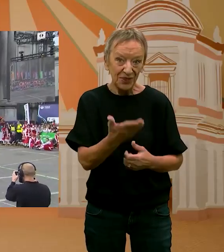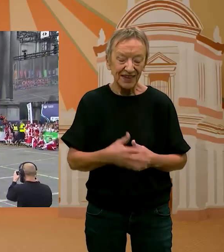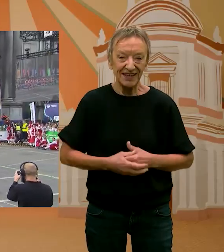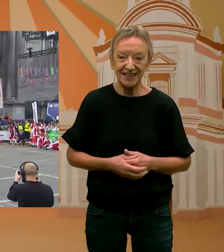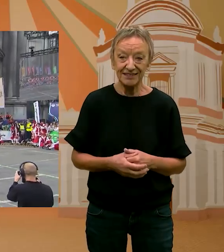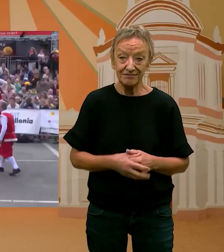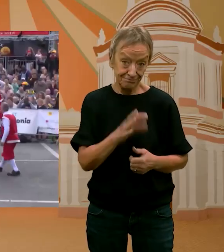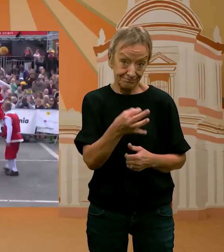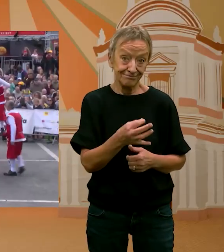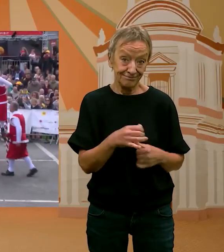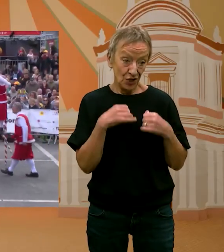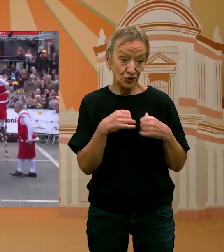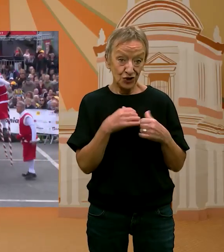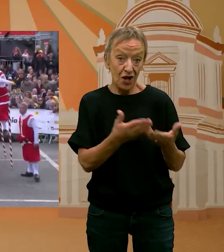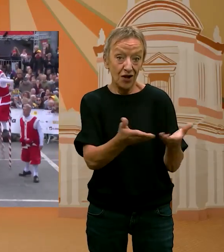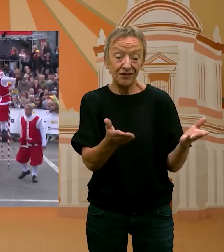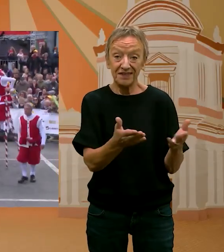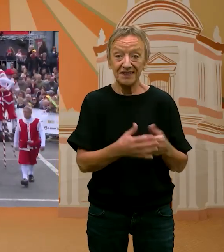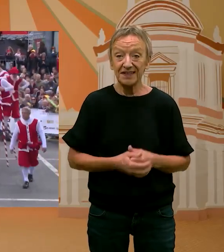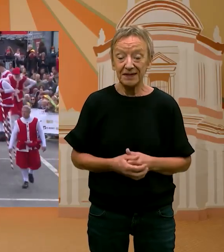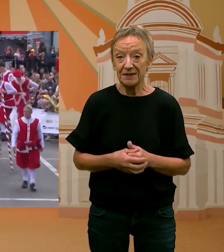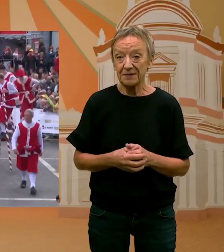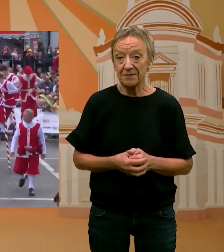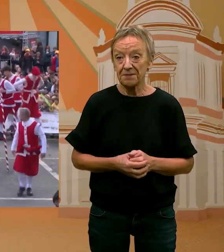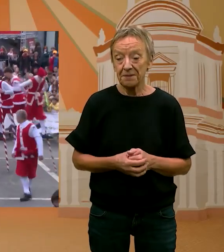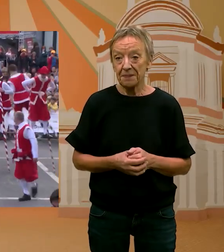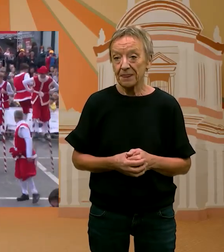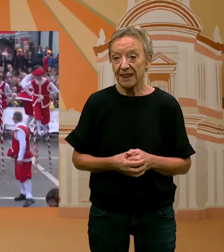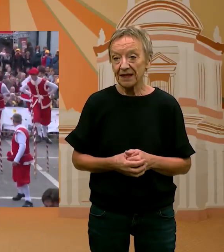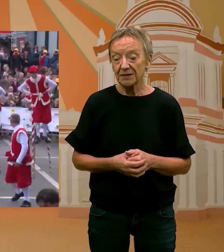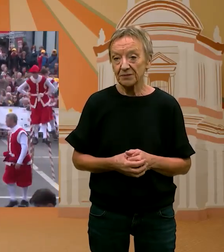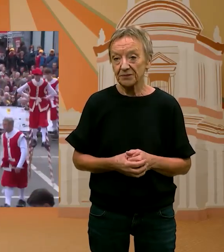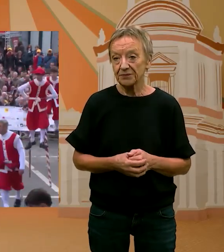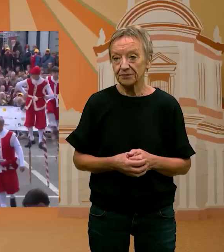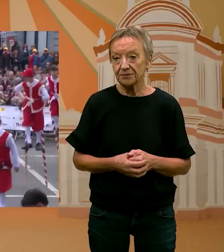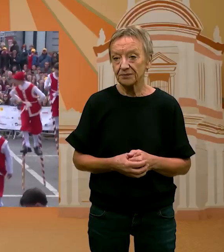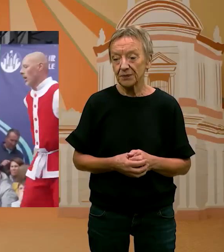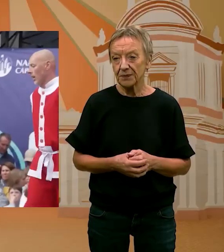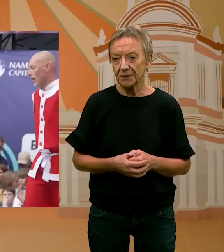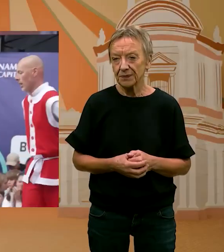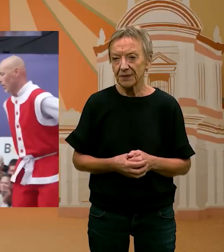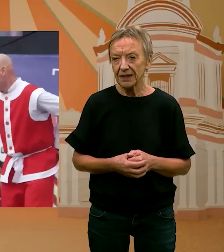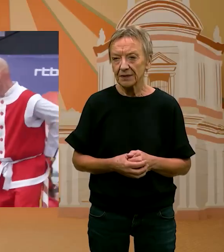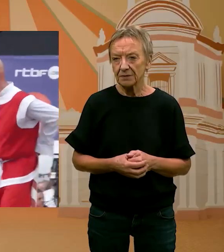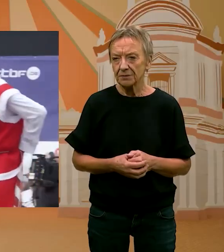Valentin Frère qui termine second à l'échasse de bois. Il y a Arthur qui est là. Il y a encore qui n'a pas encore